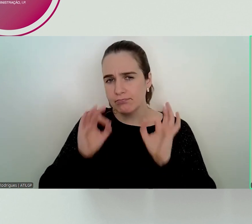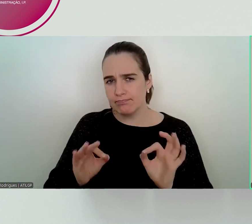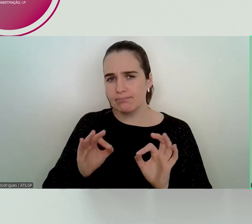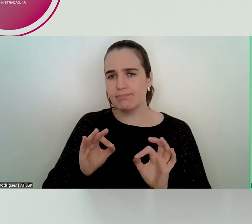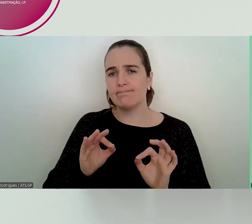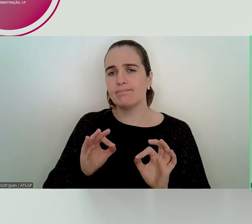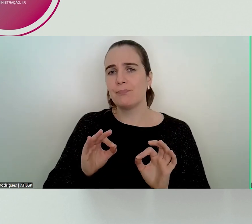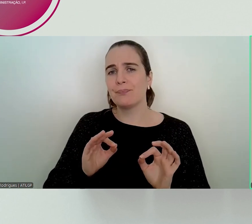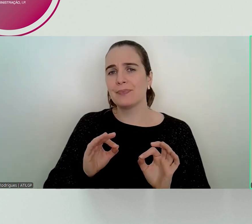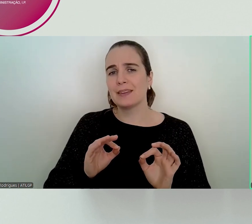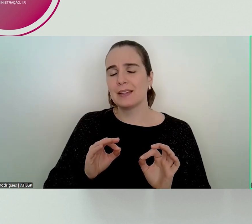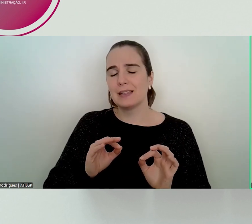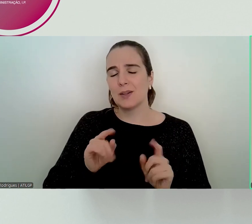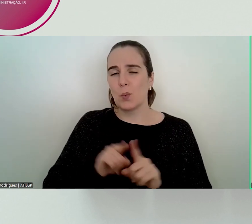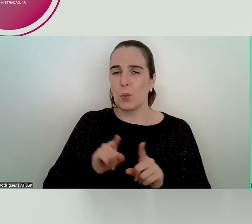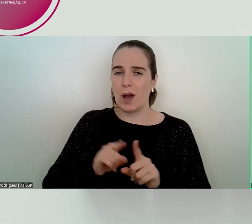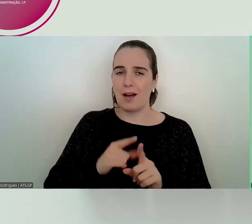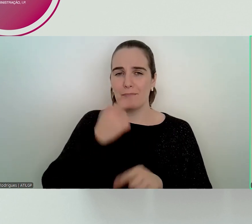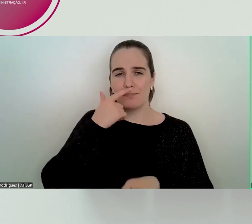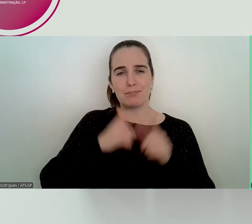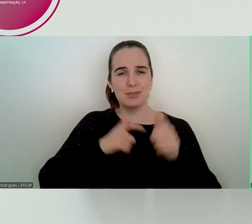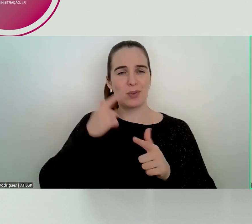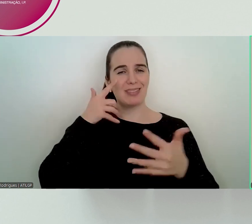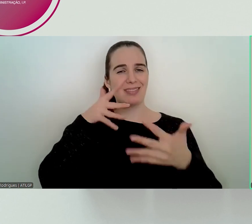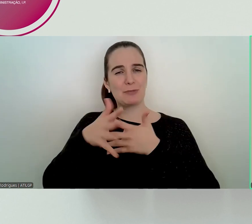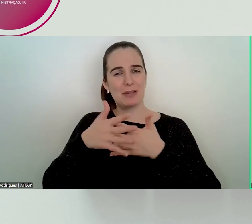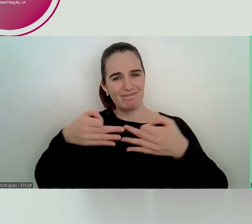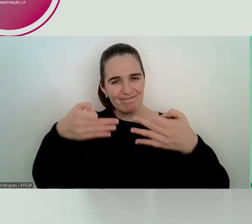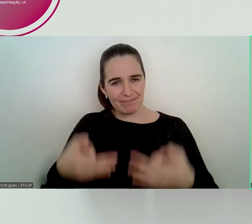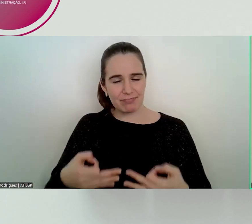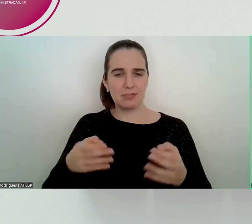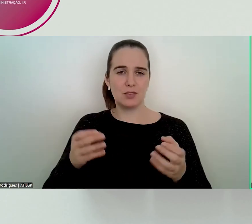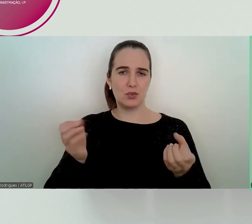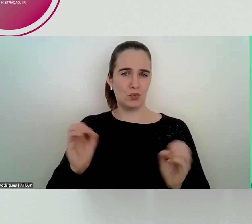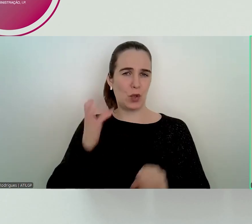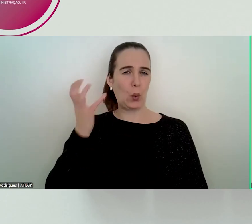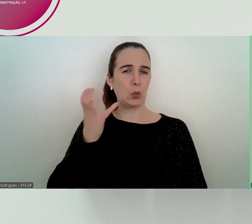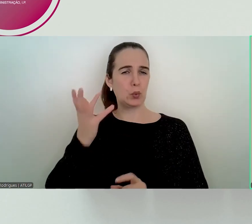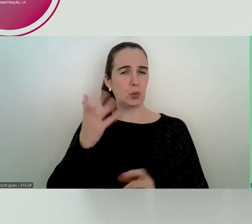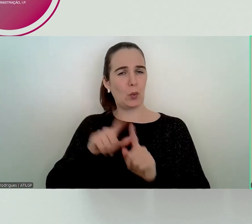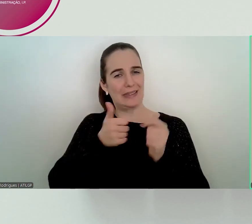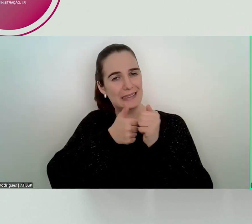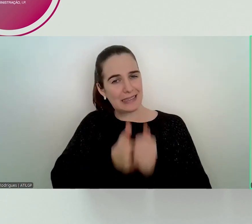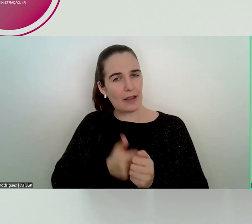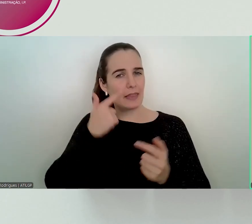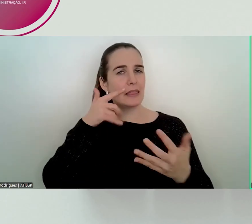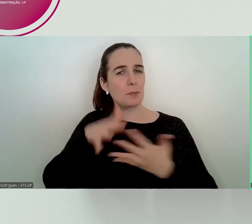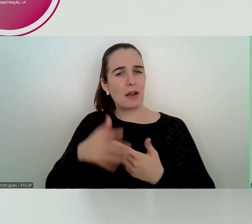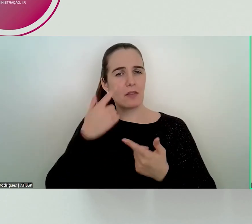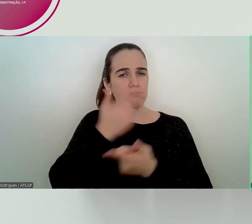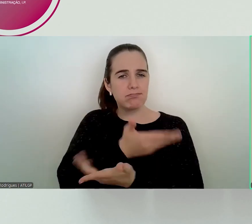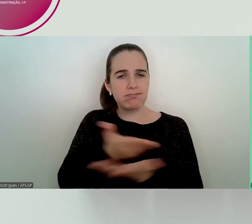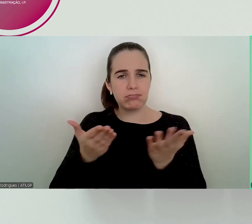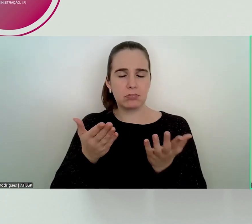não temos uma verdadeira cultura de transparência na administração pública portuguesa, não é? Portanto, esta é uma das conclusões.